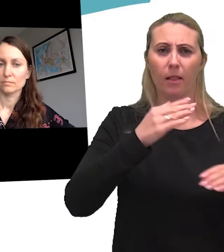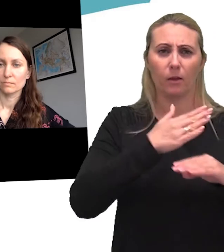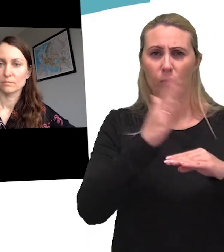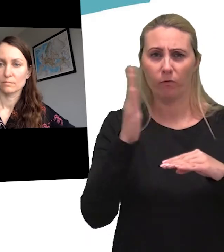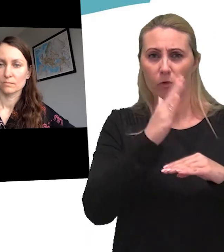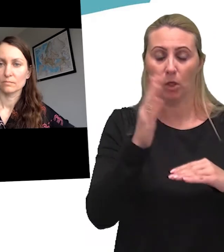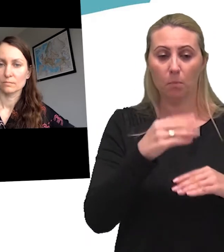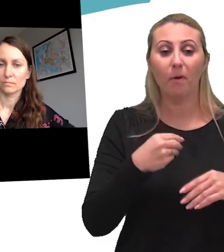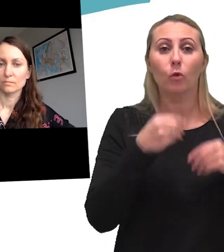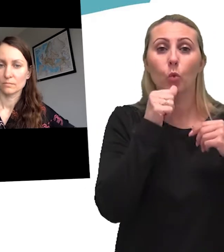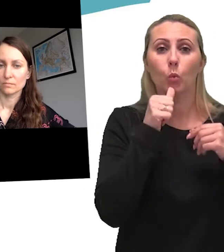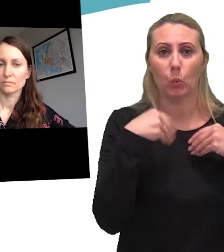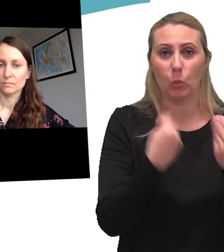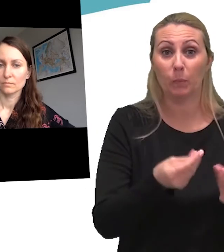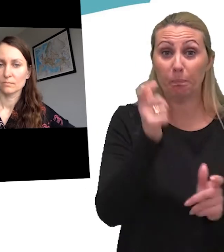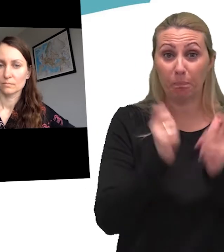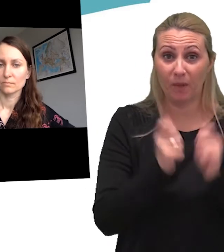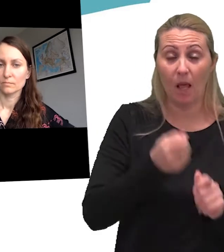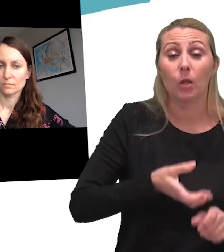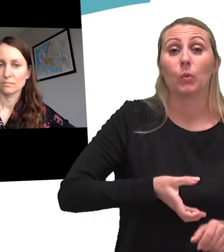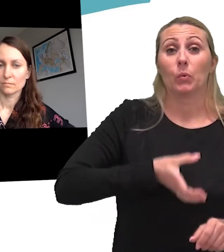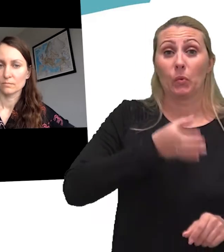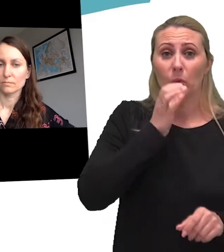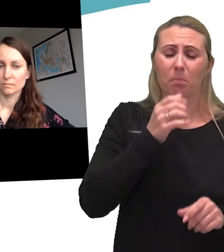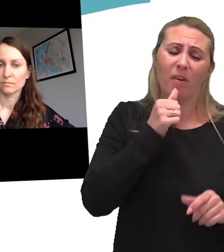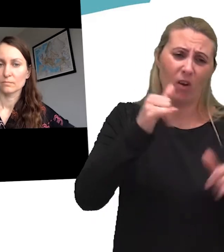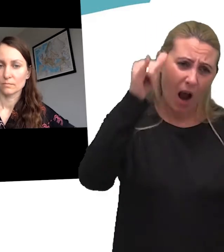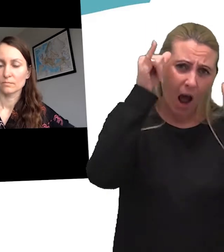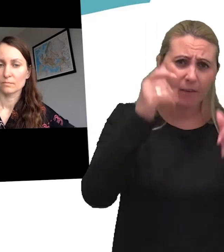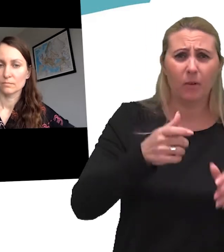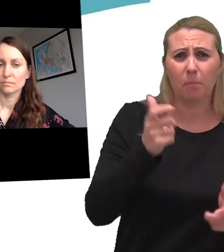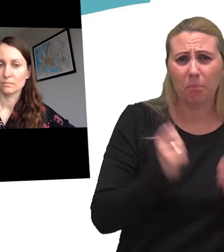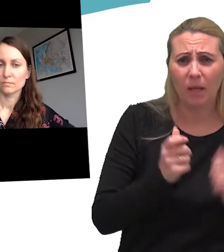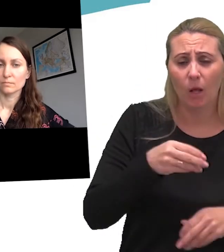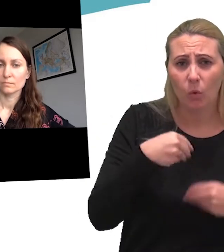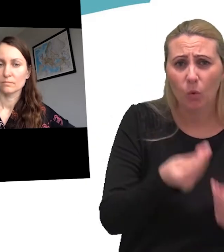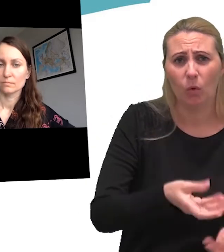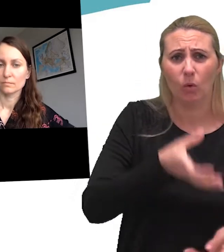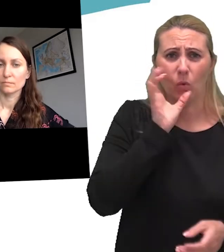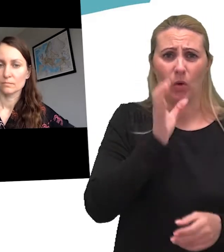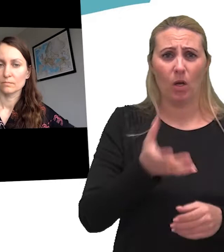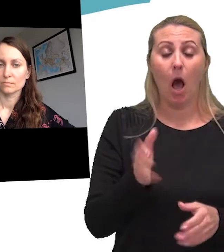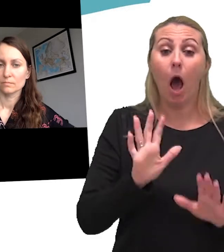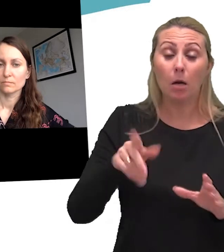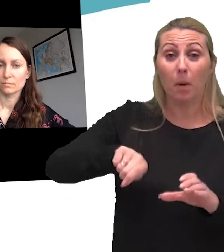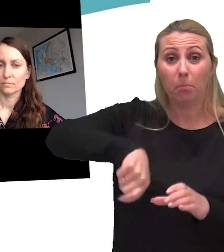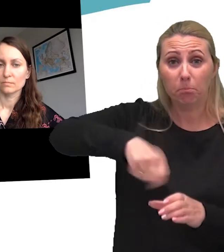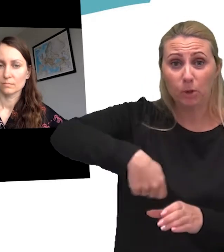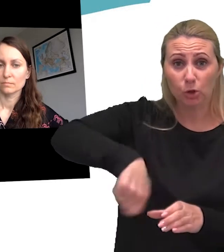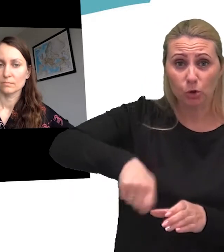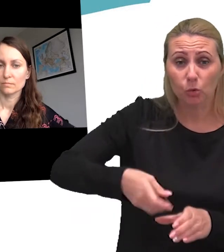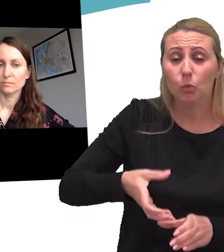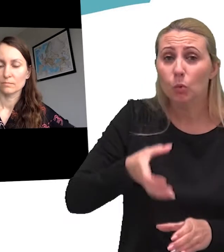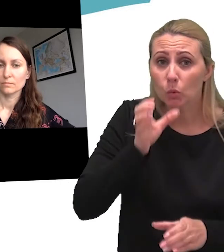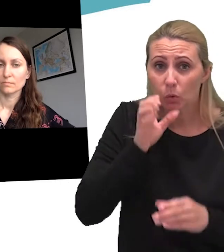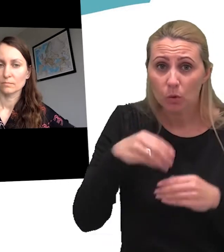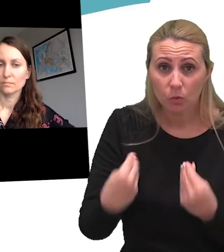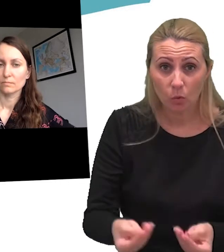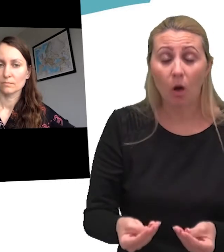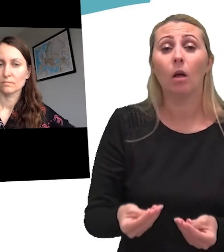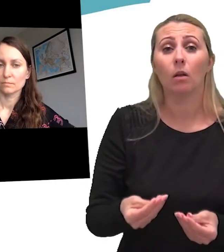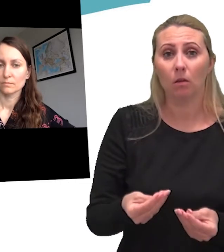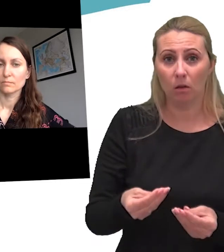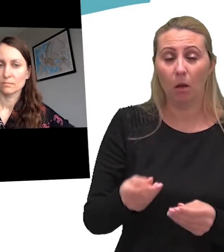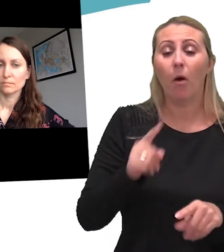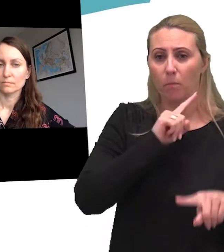duoda atsigerti pieno, tiesiog karvės pieno, arba duoda atsigerti mišinuko. Ir tada